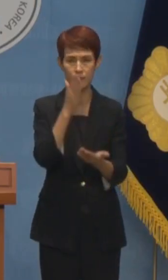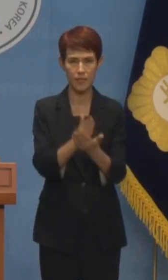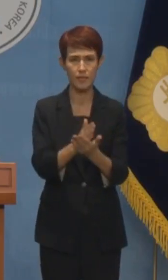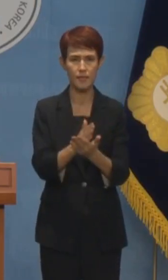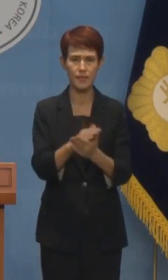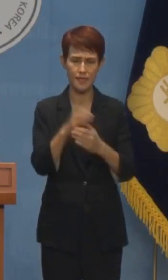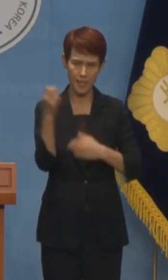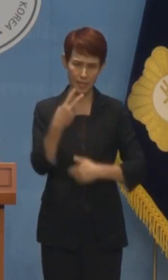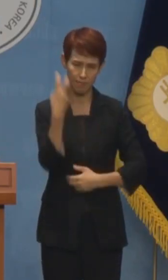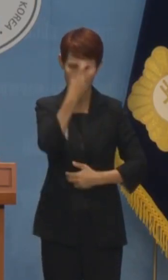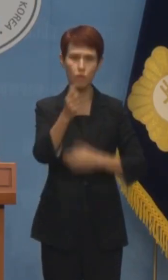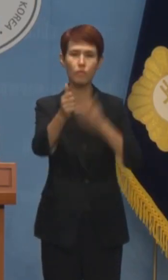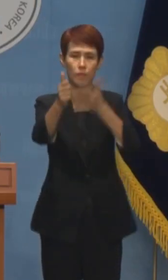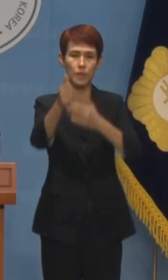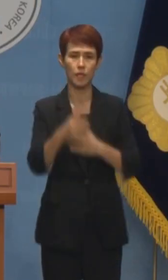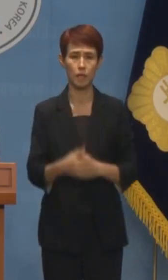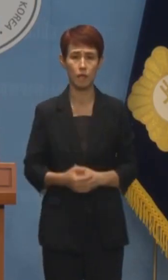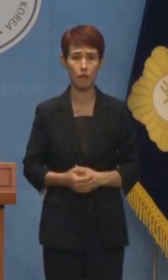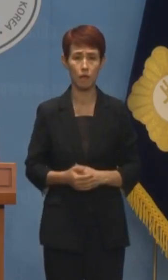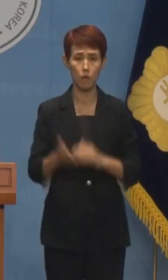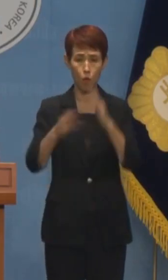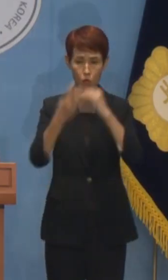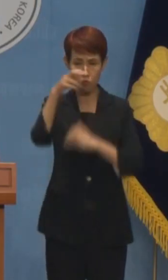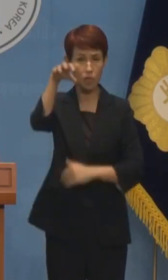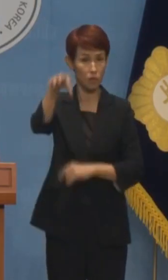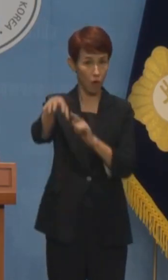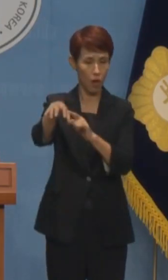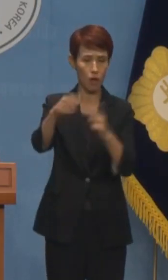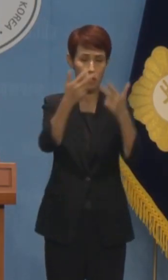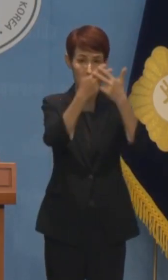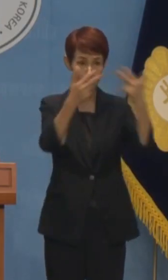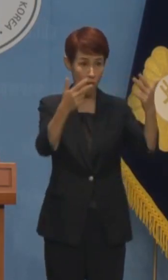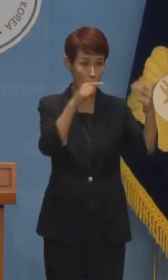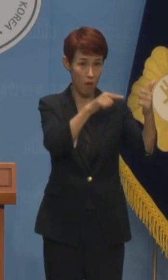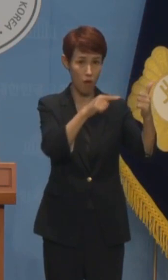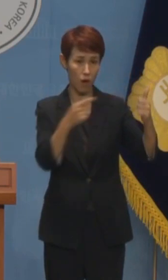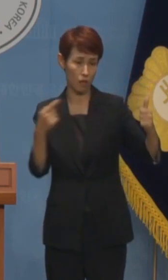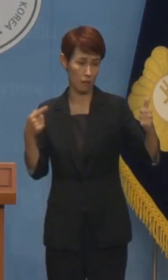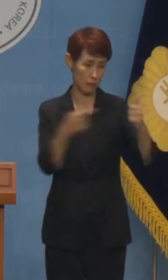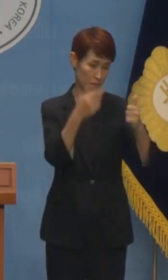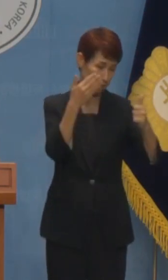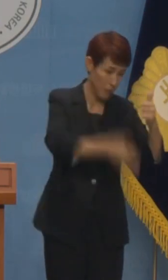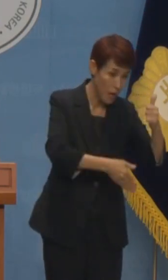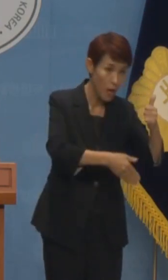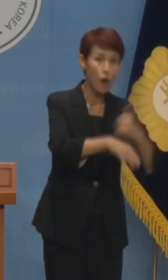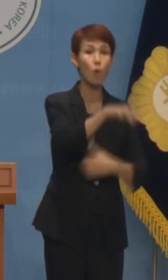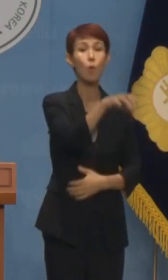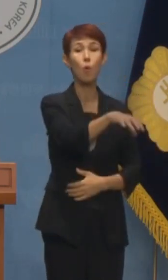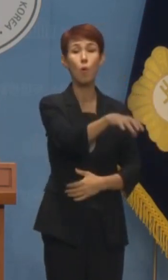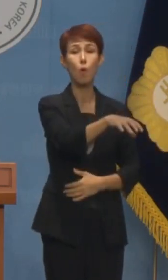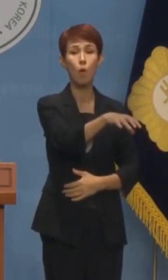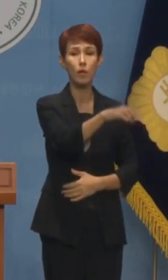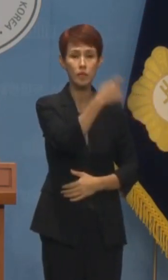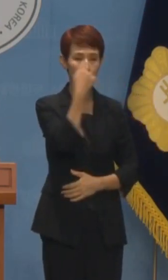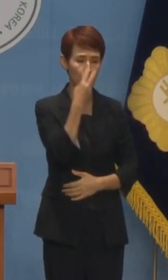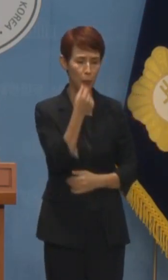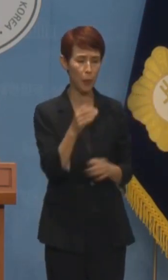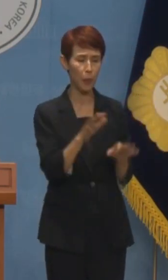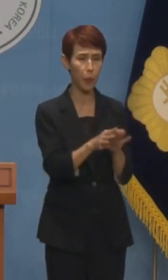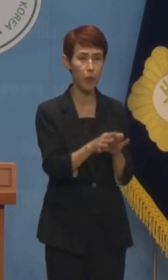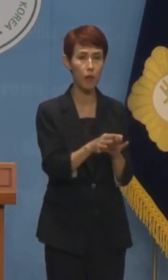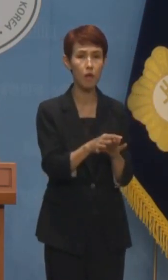촉구합니다. 공수처가 이재명 더불어민주당 전 대표 암살 테러 현장 증거인멸